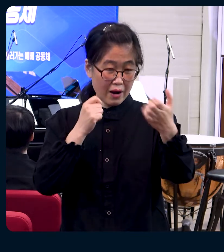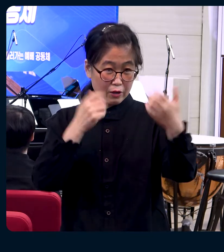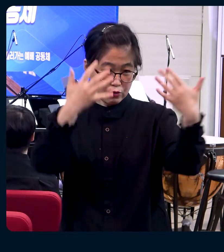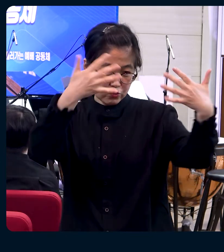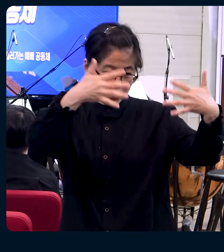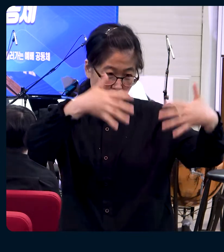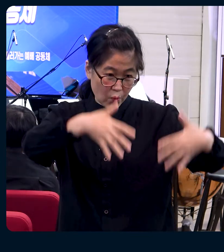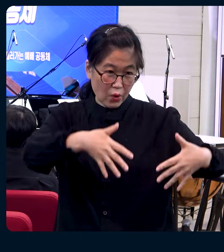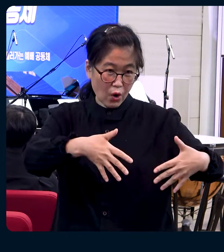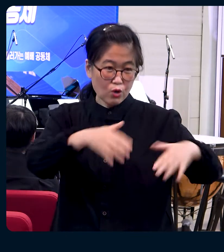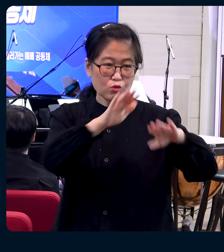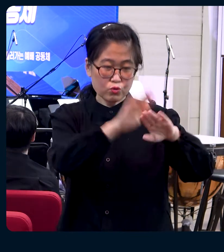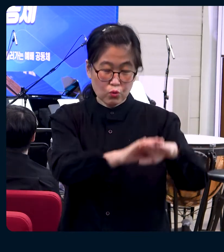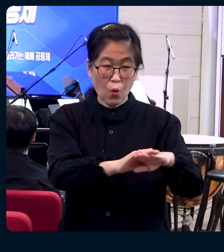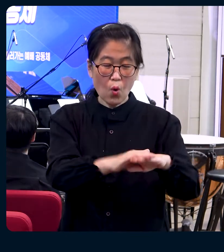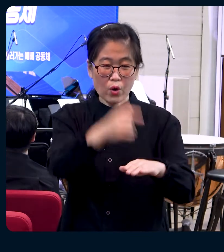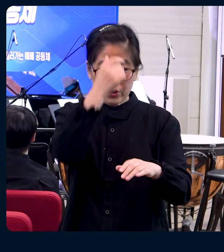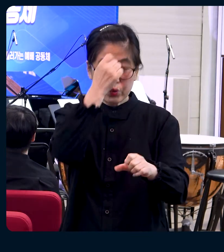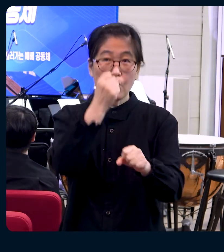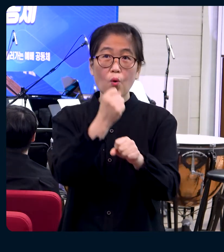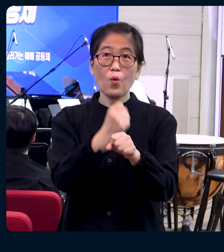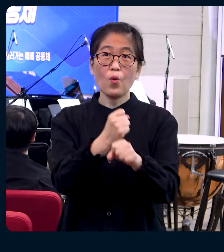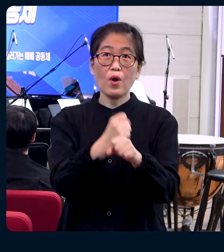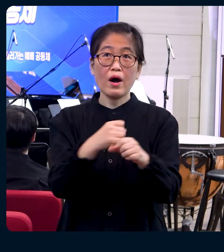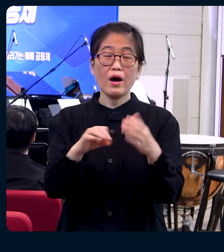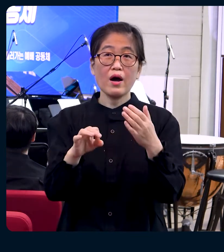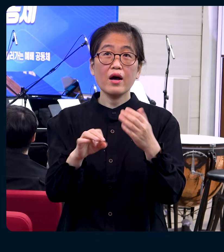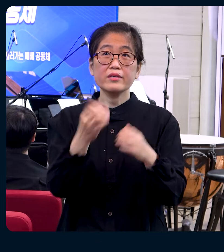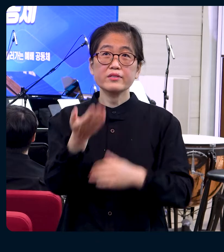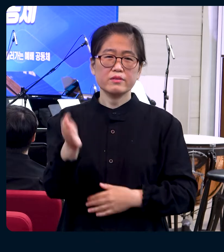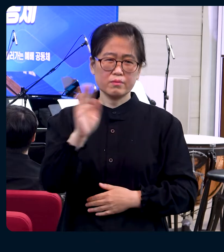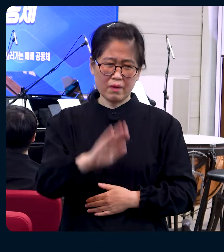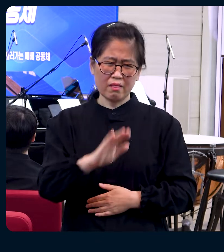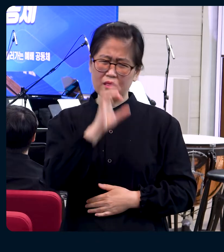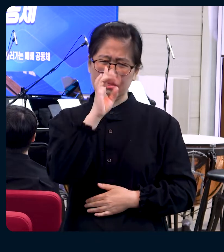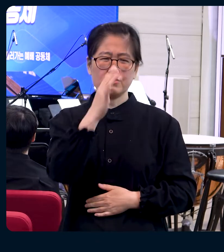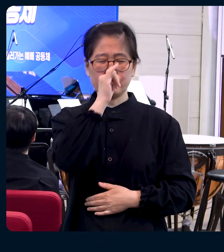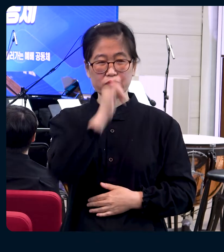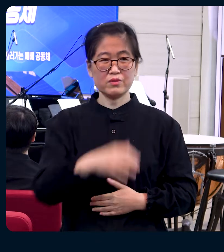99가지의 조건을 걸고 기도해도 주님이 너무 힘들어 하십니다.